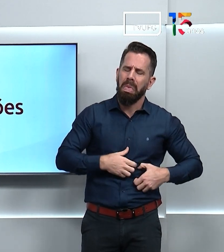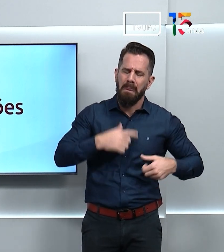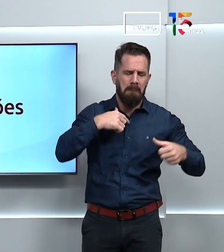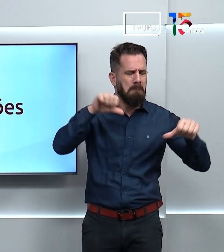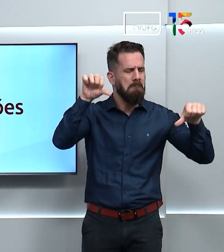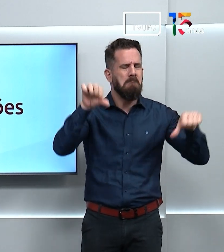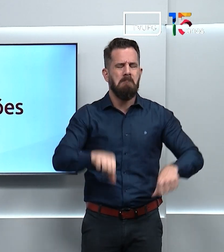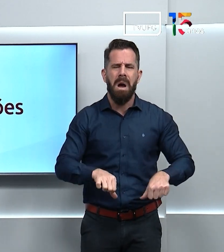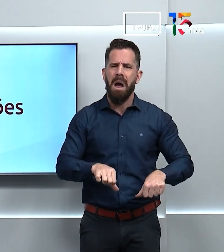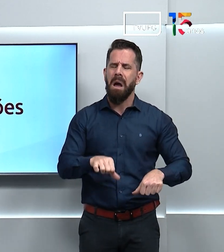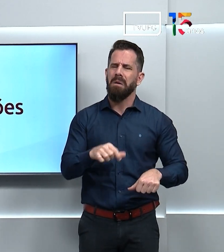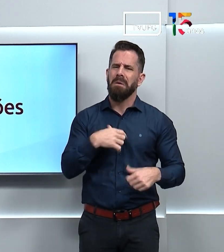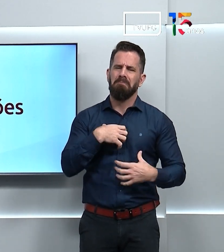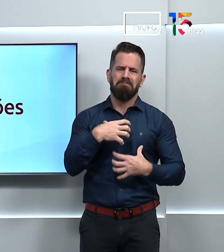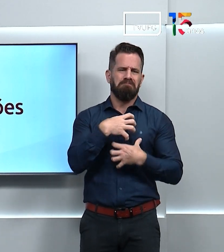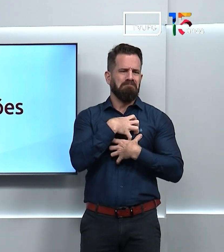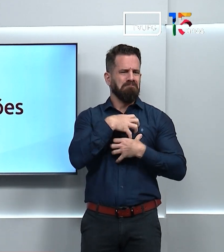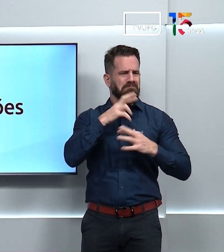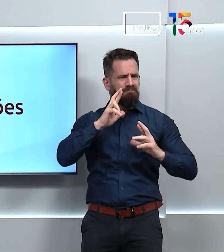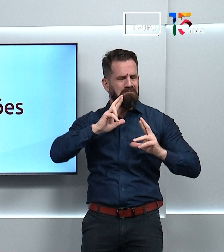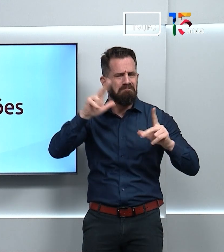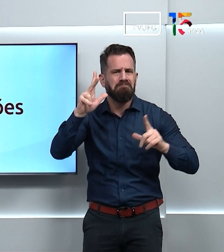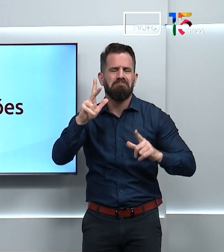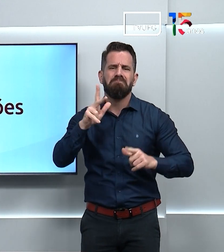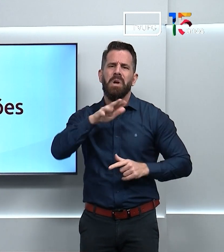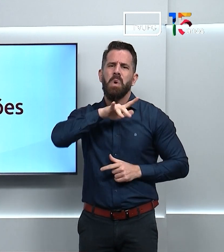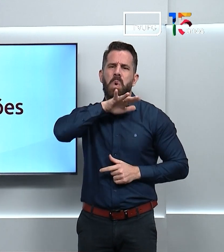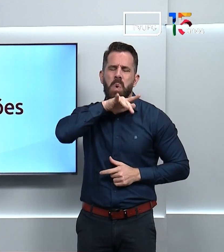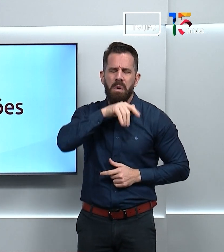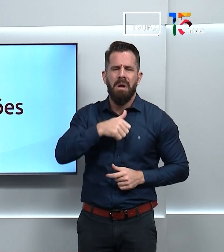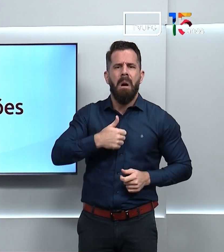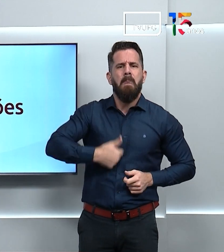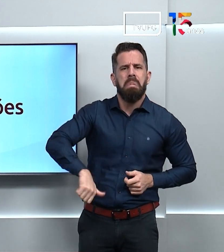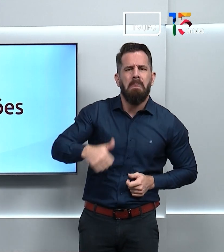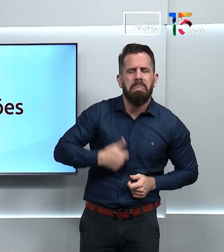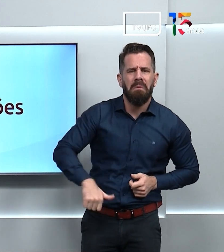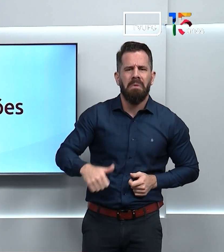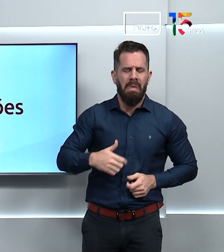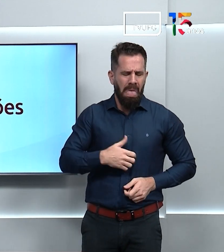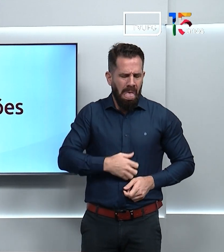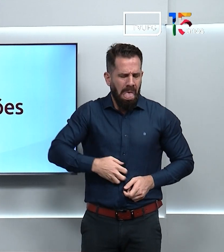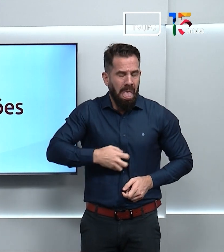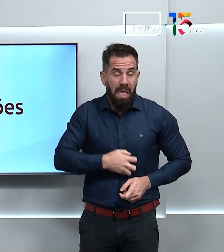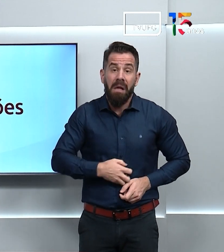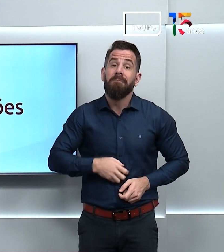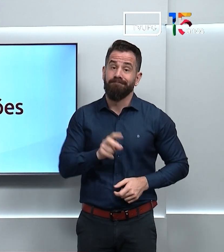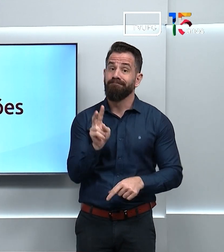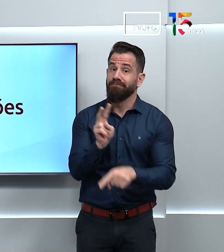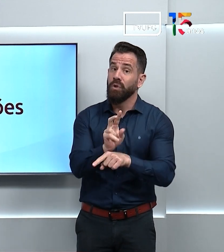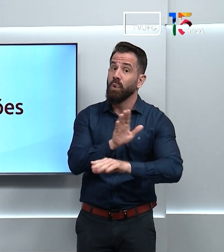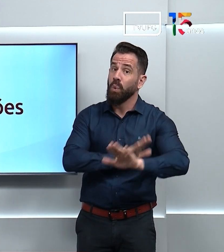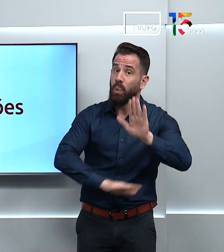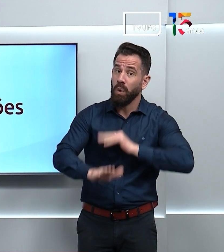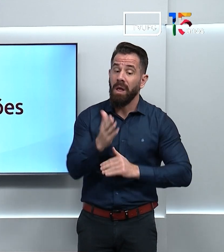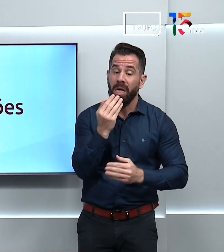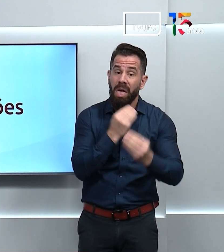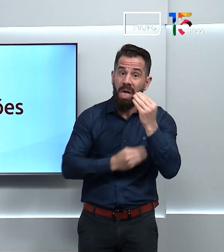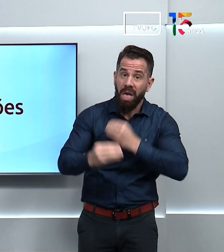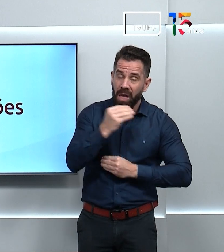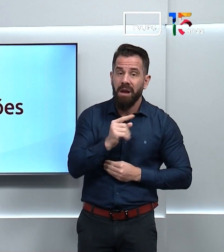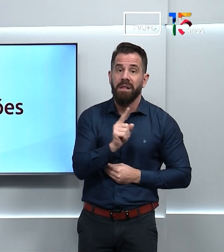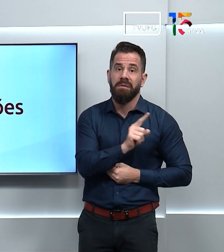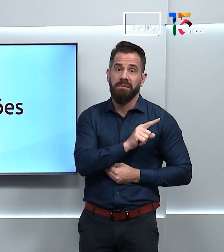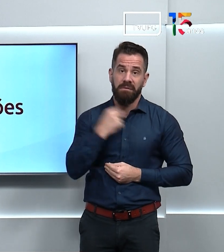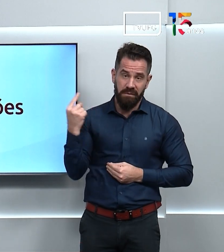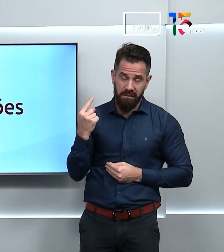sentindo certos sintomas, como diarreia, por exemplo, enjoo? Então, cuidado com a intoxicação alimentar. Ela pode